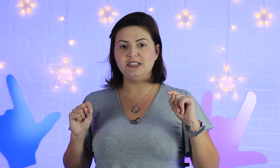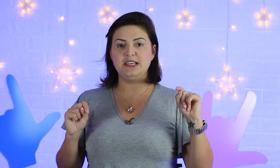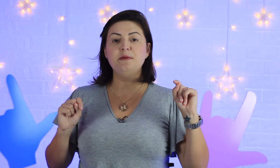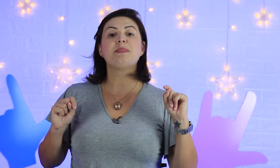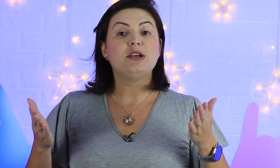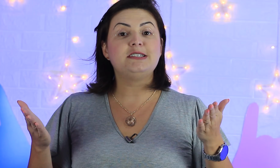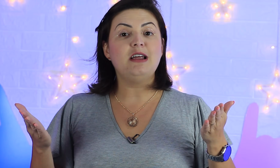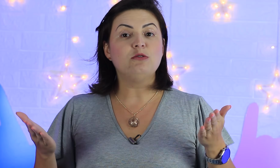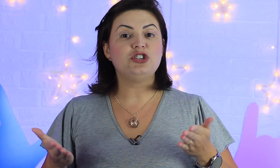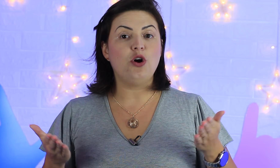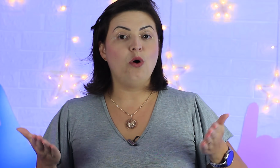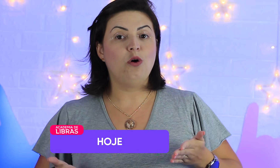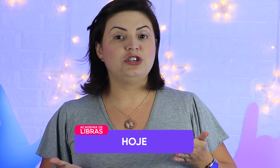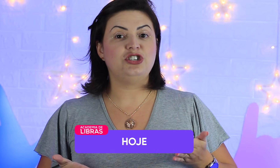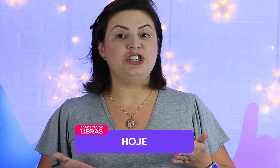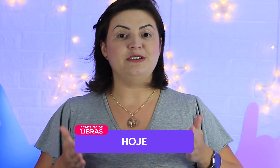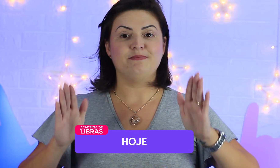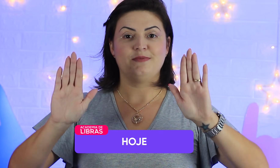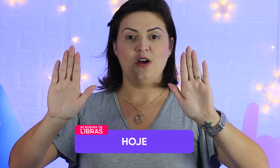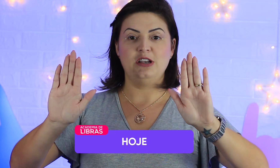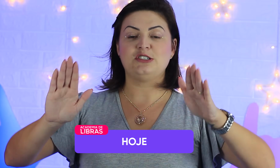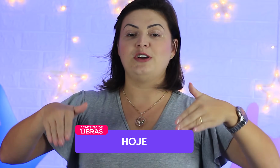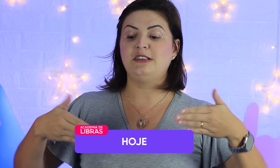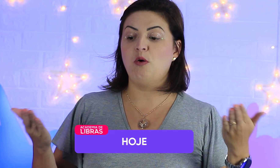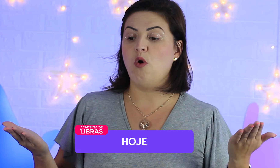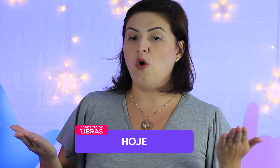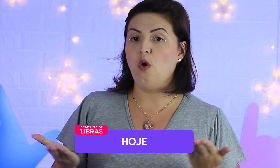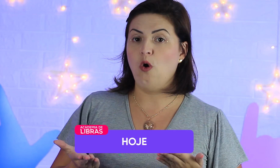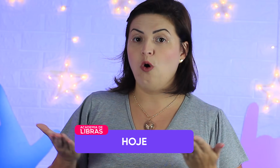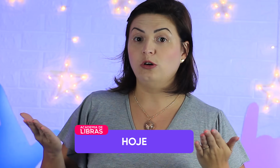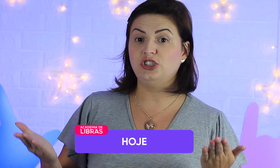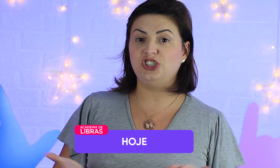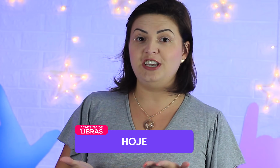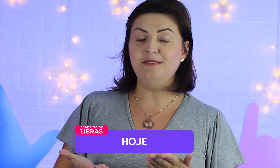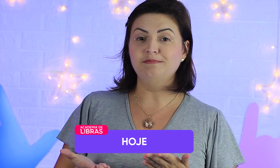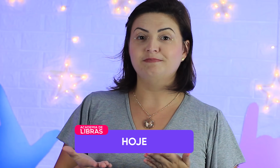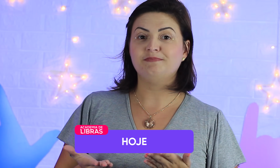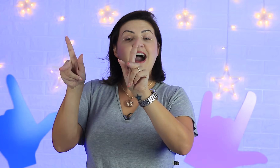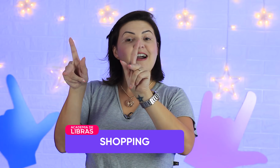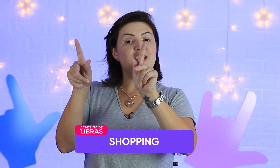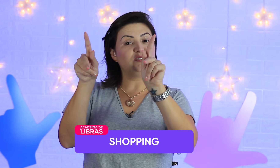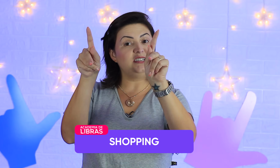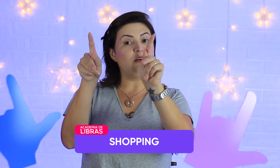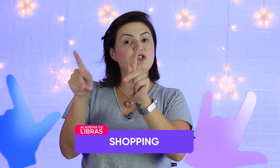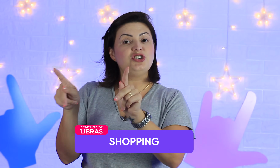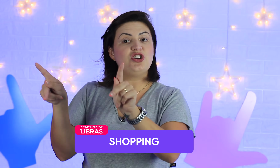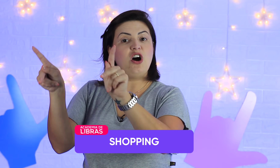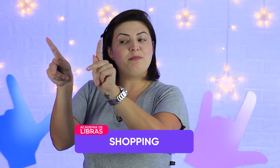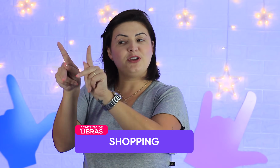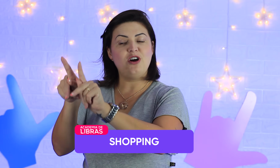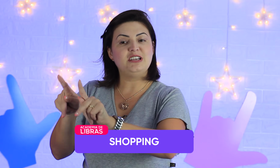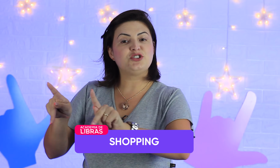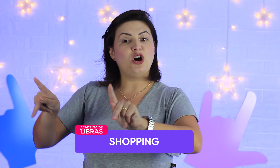fazer? Sinal de hoje. Olha só. Então, hoje. Aí, o sinal de shopping. Olha só.